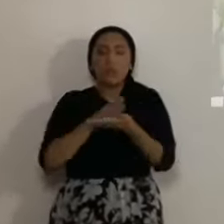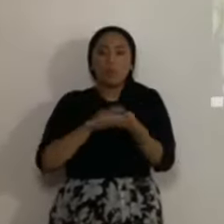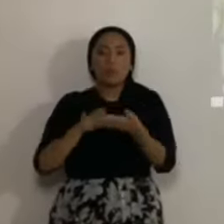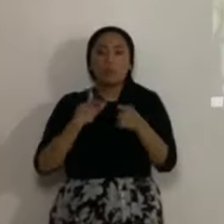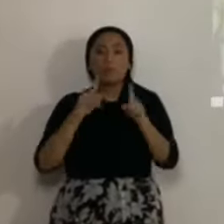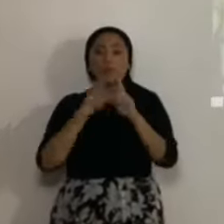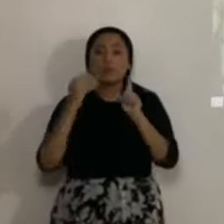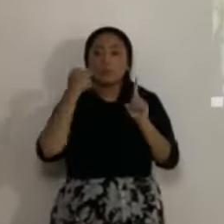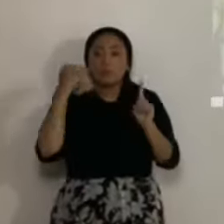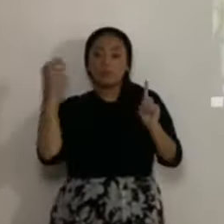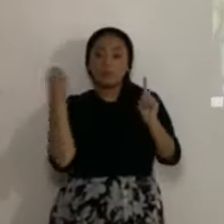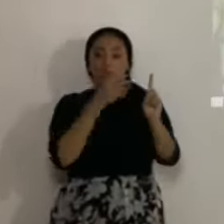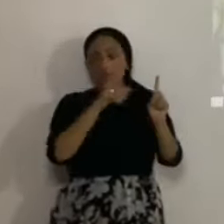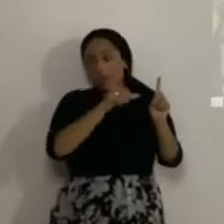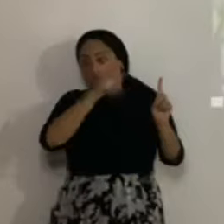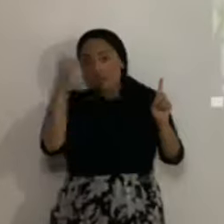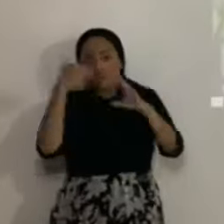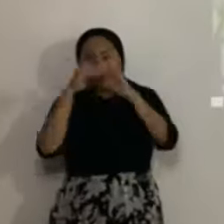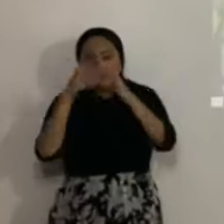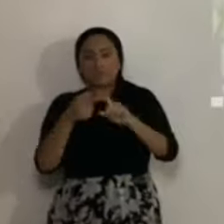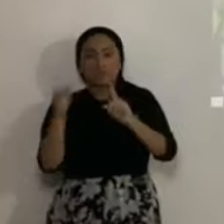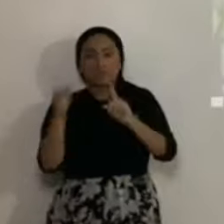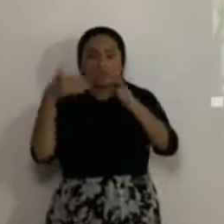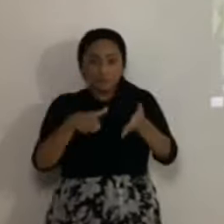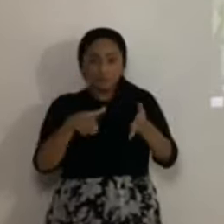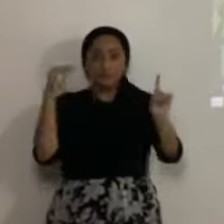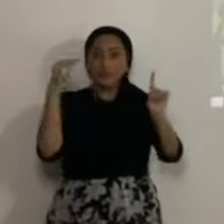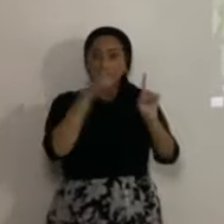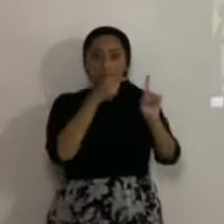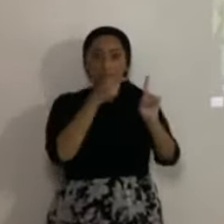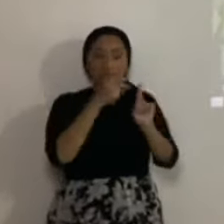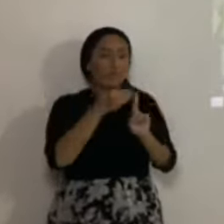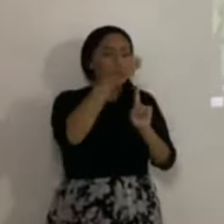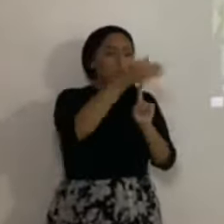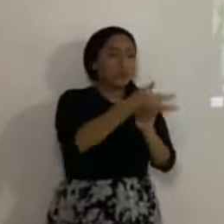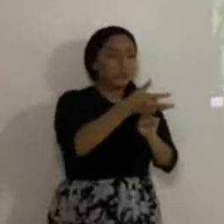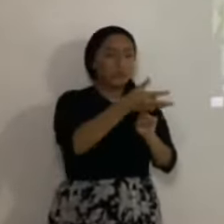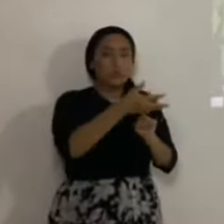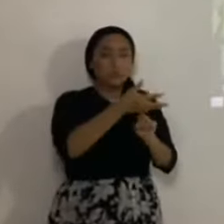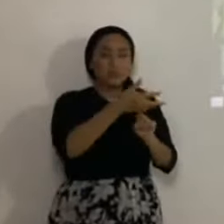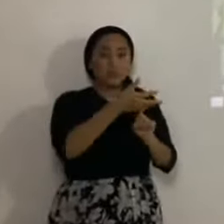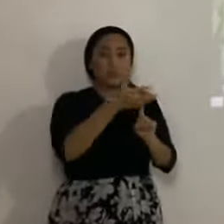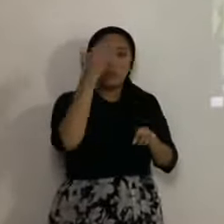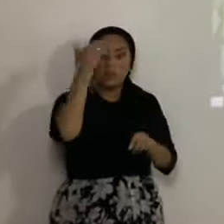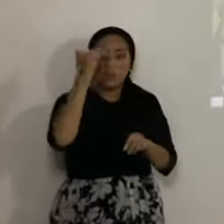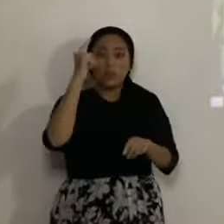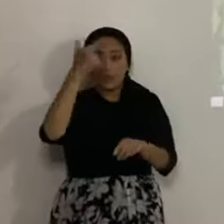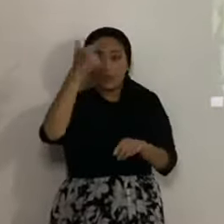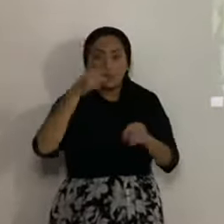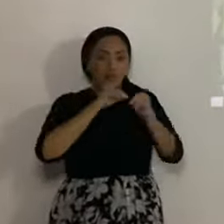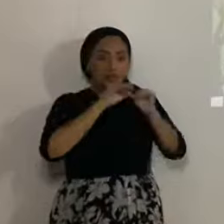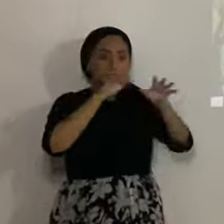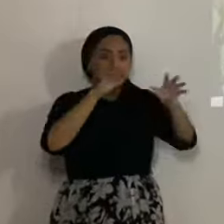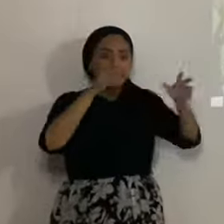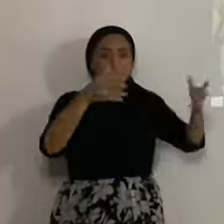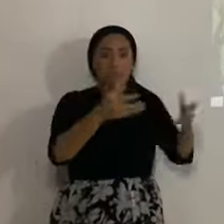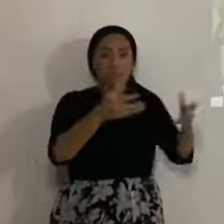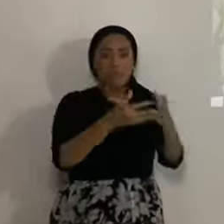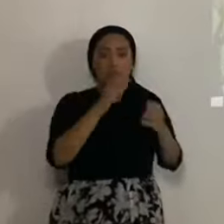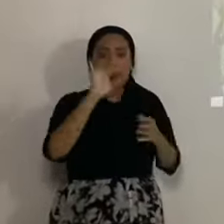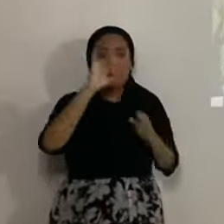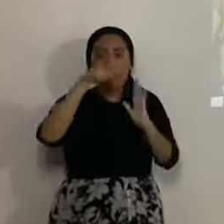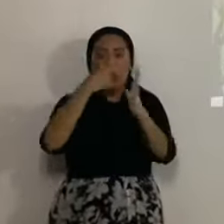Pero si se lo dice a otro mensajero de la muerte, este se lo dice a este, por eso al ratito se encierra ocho horas en